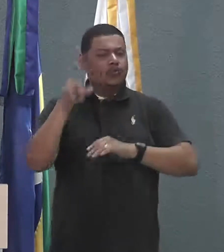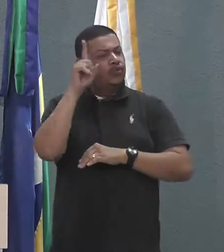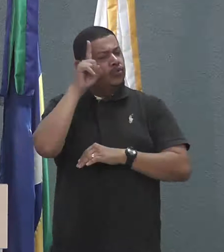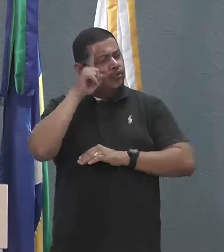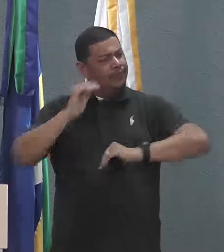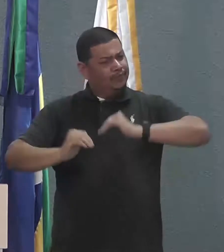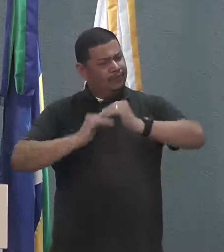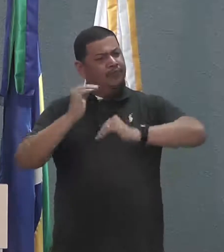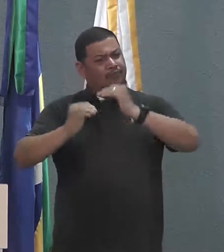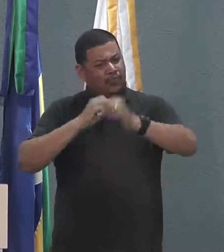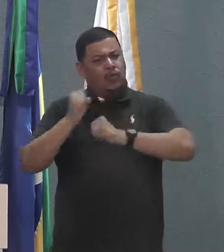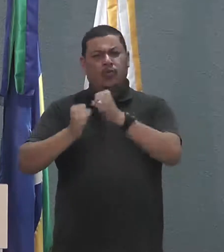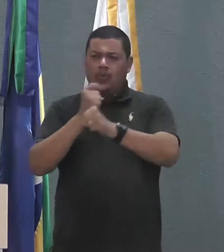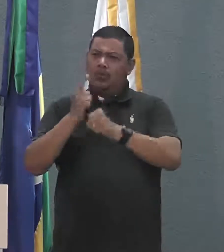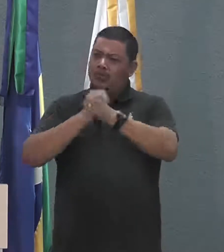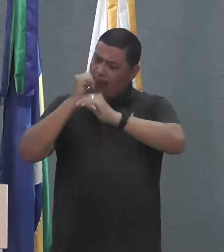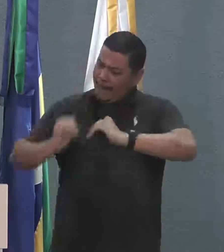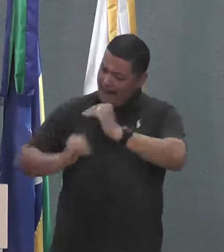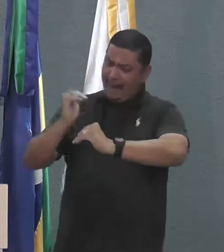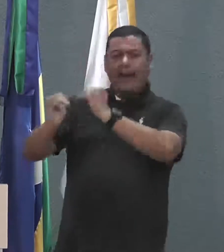dos tempos, dos anos.